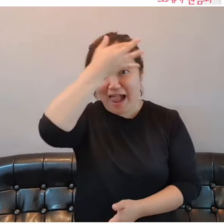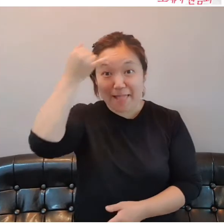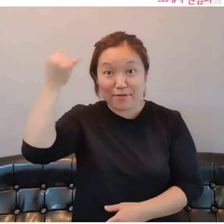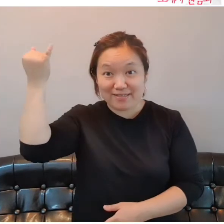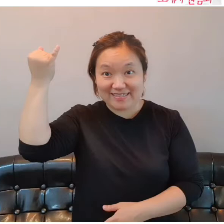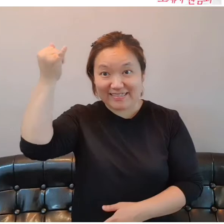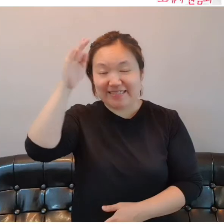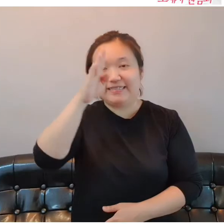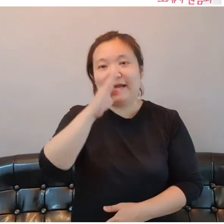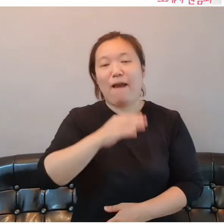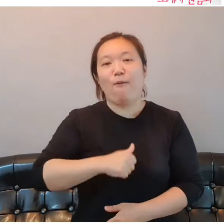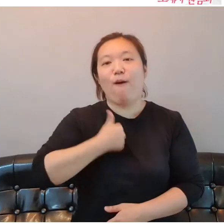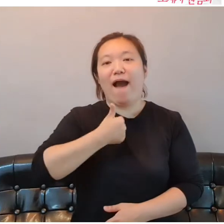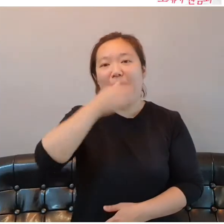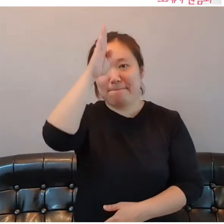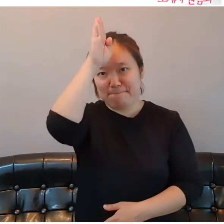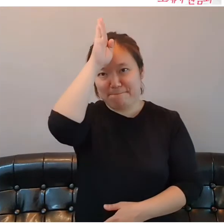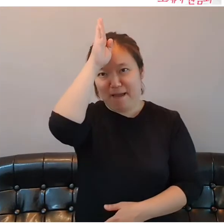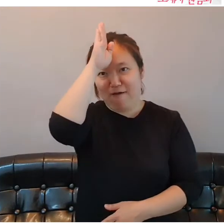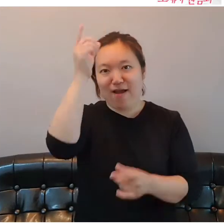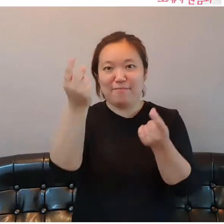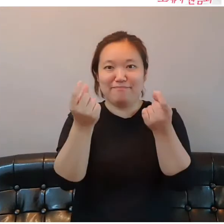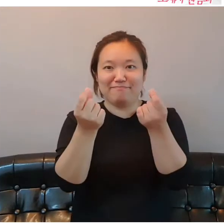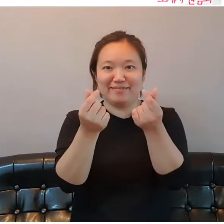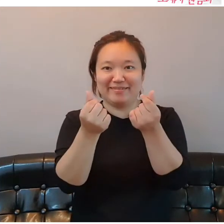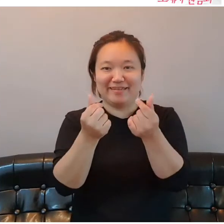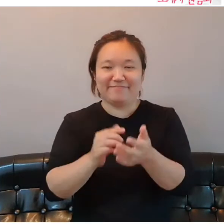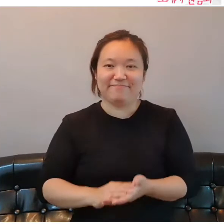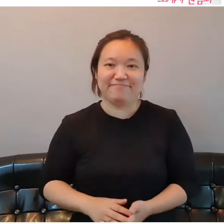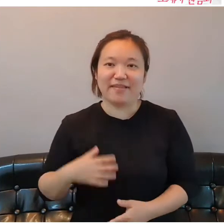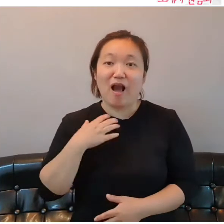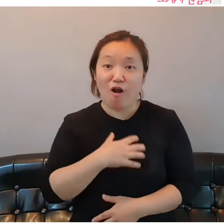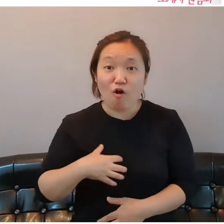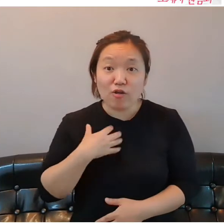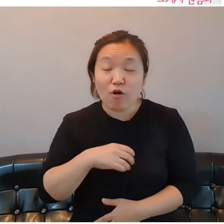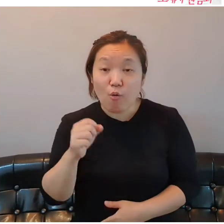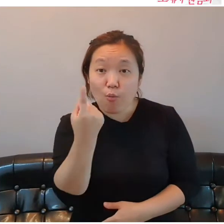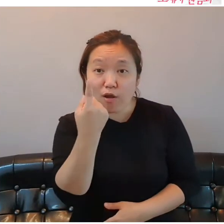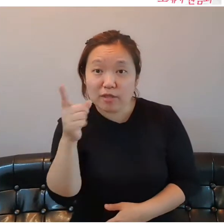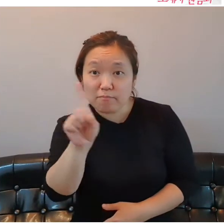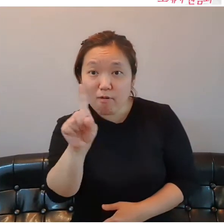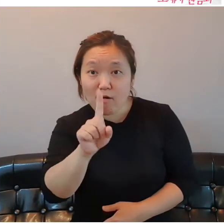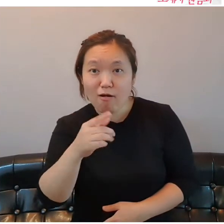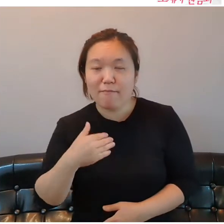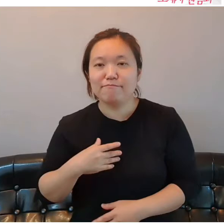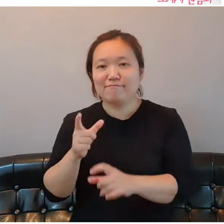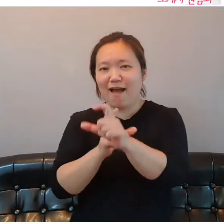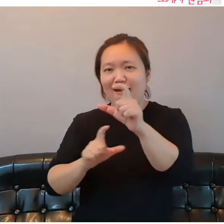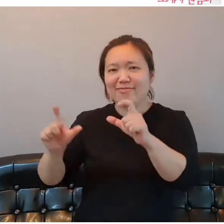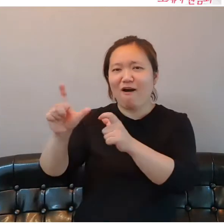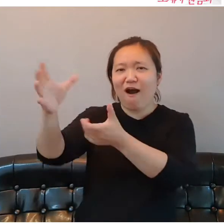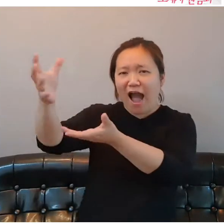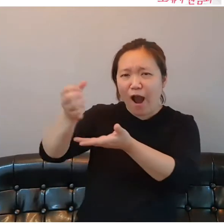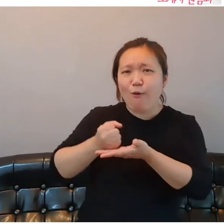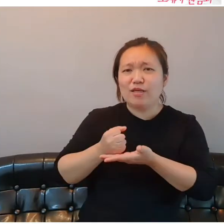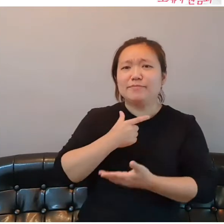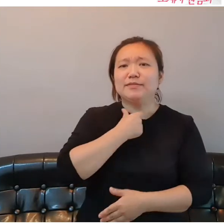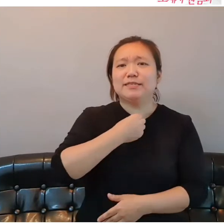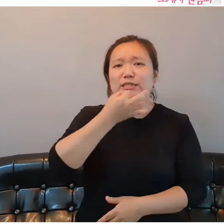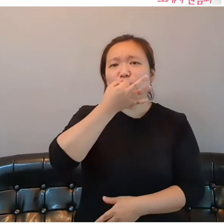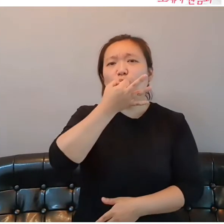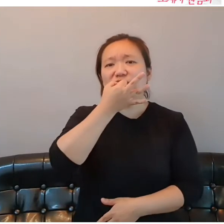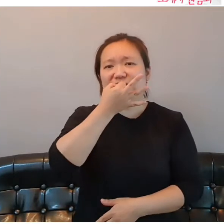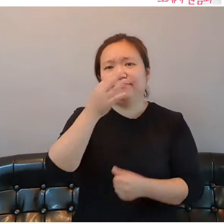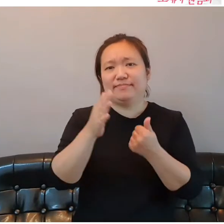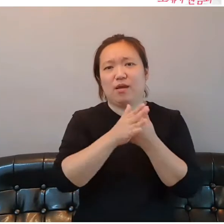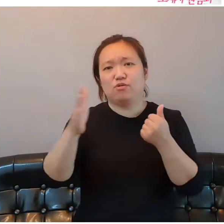노이로제입니다. 근심 걱정은 항상 더 이루려고 하고 더 가지려고 하다 보니 늘 불안해하는